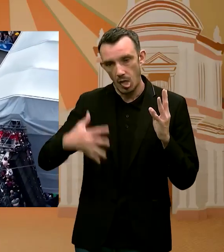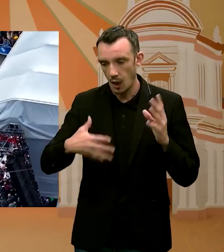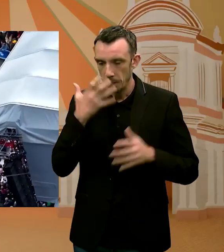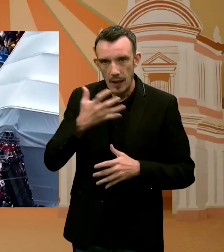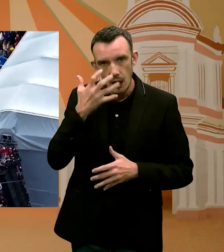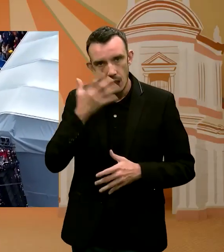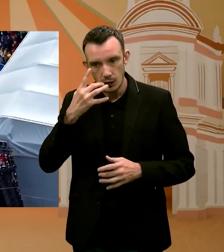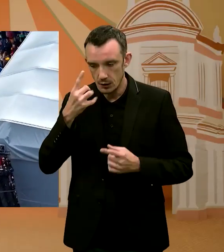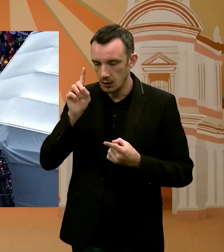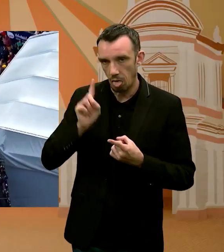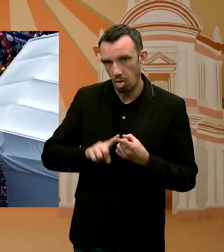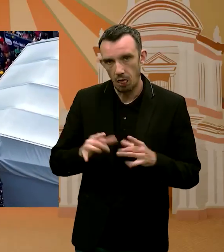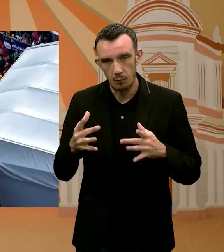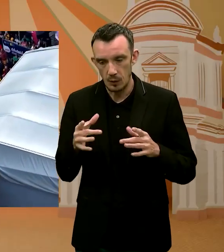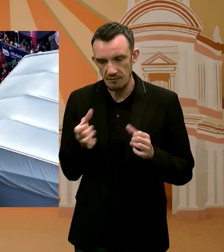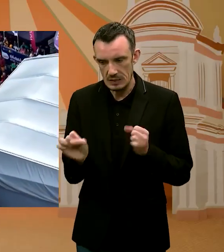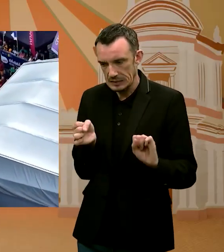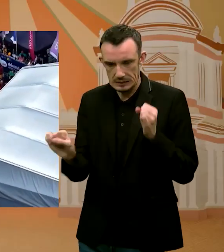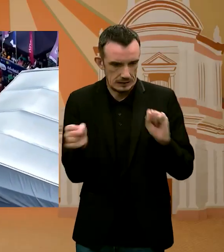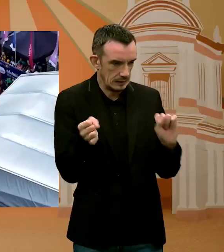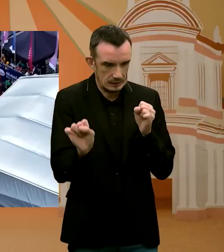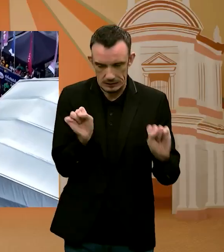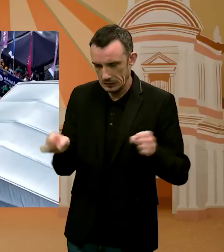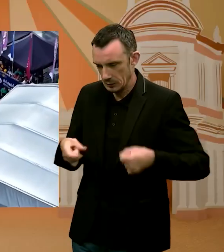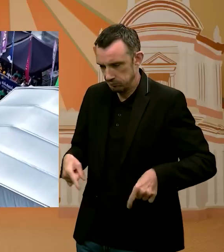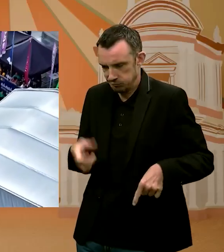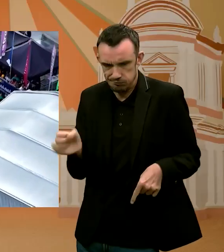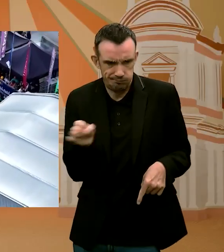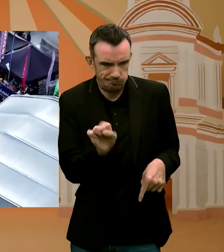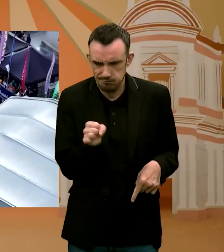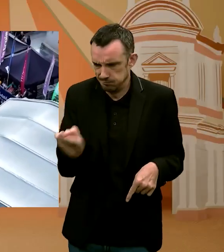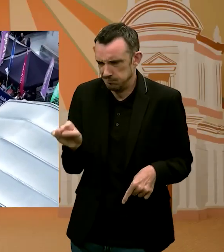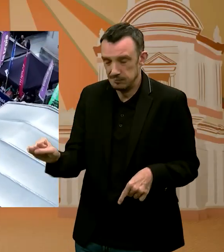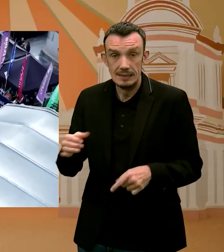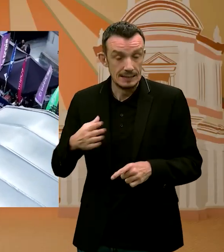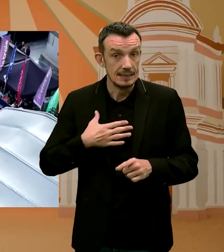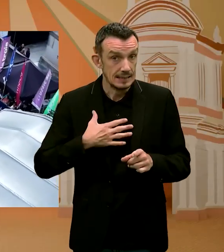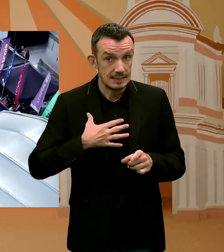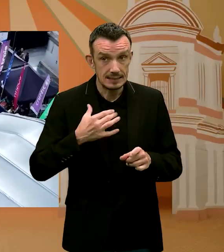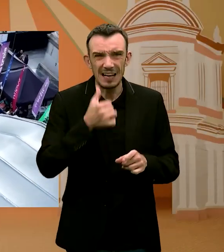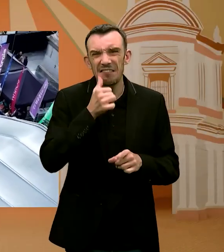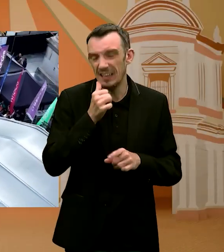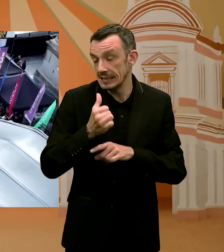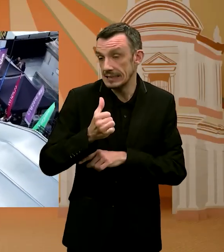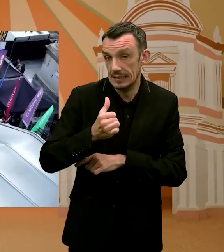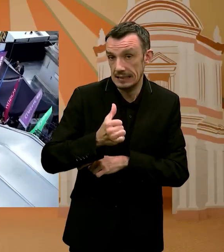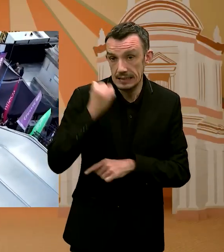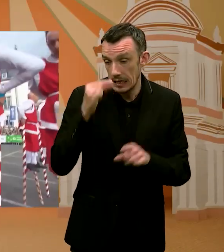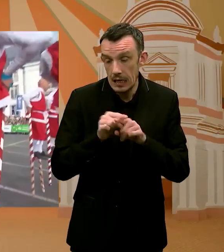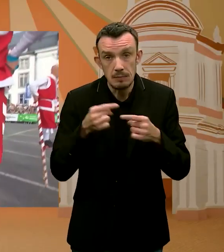faut lutter, l'attaque vient de tous les côtés. C'est clair que voilà, nous on a eu ça hier aussi. À un moment donné, on s'est allé se reposer derrière l'équipe. C'est pas toujours les mêmes qui sont